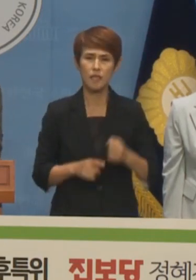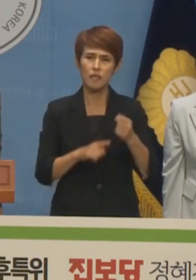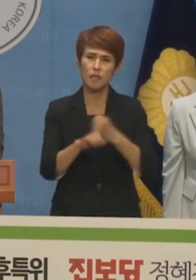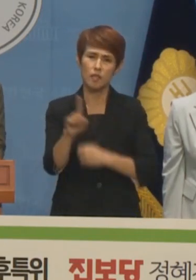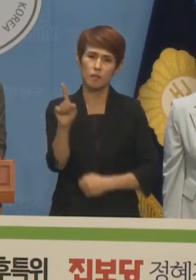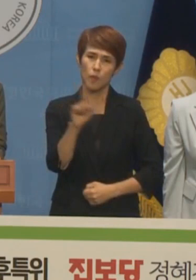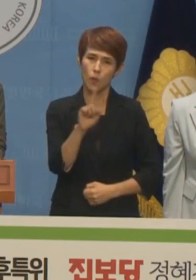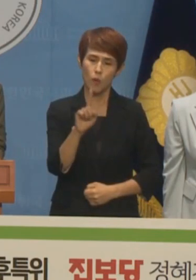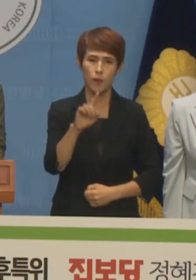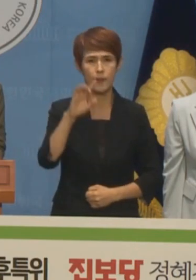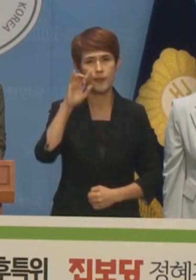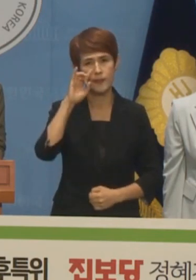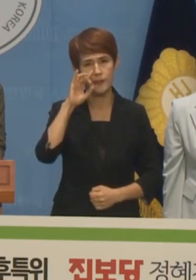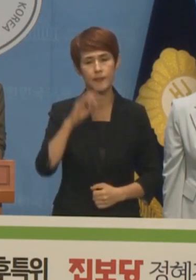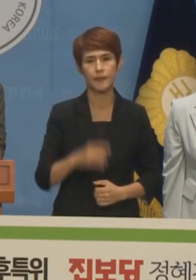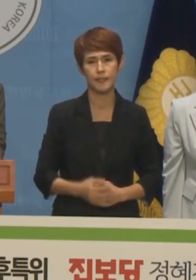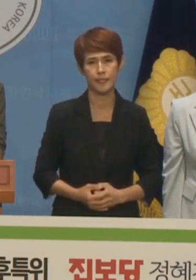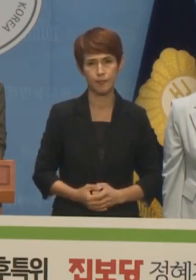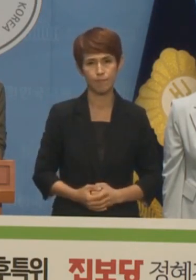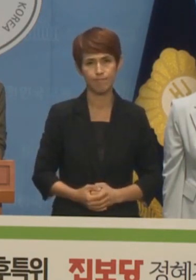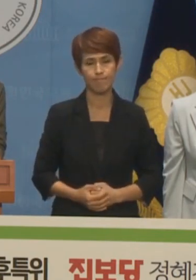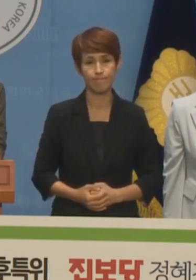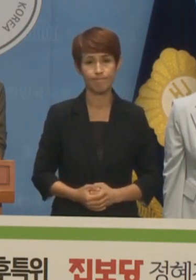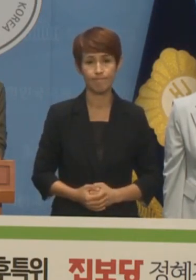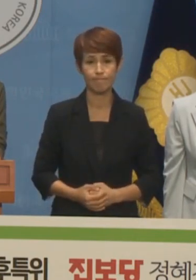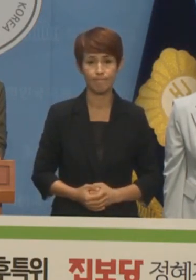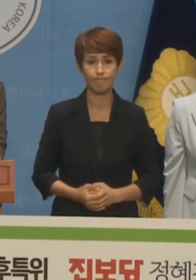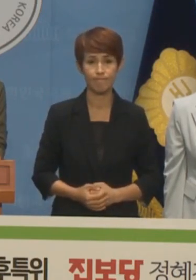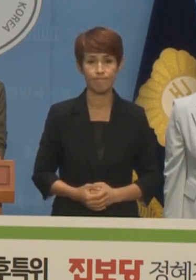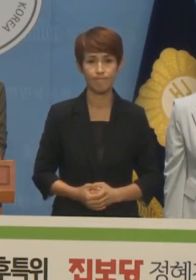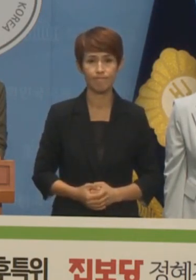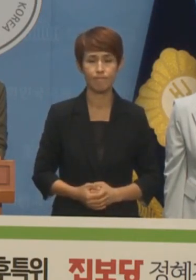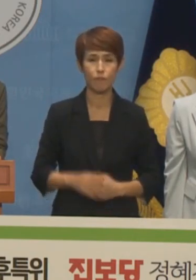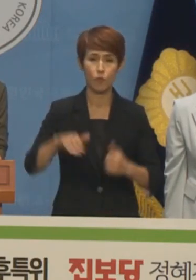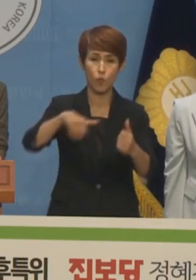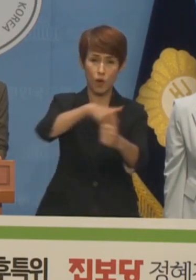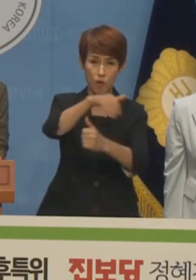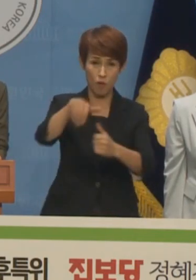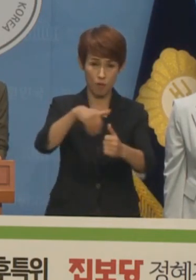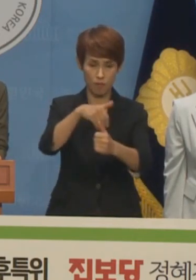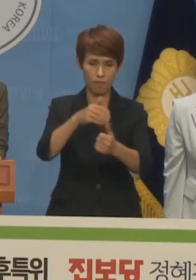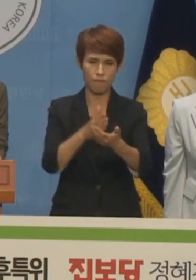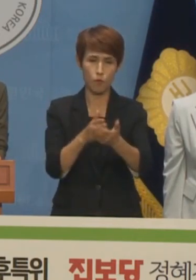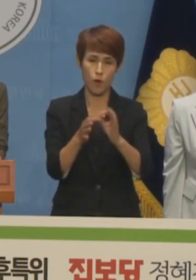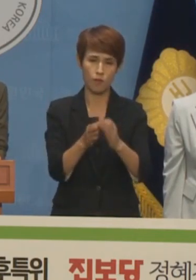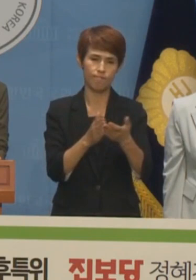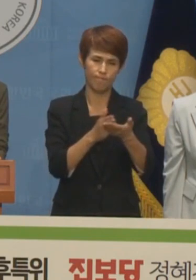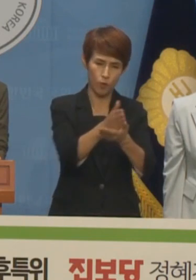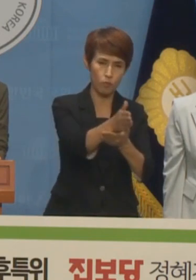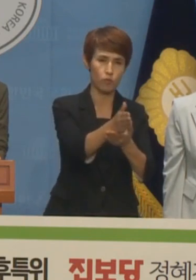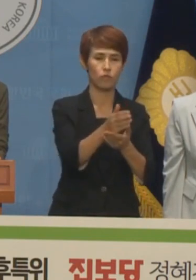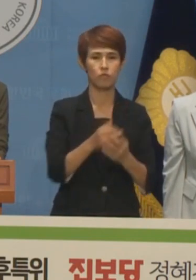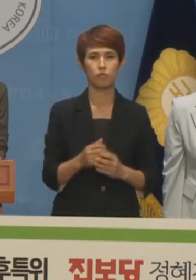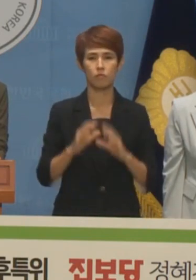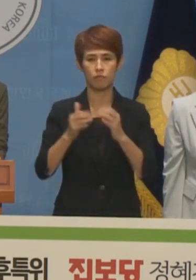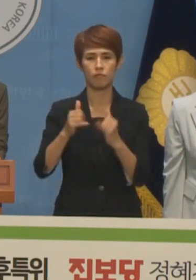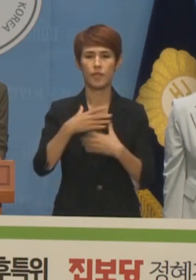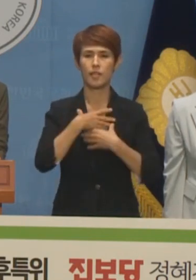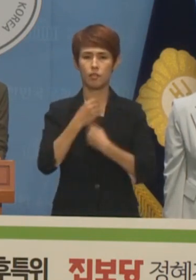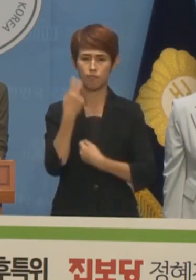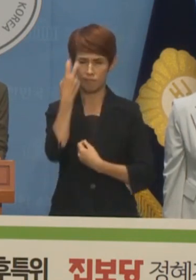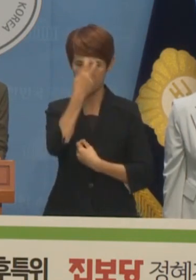무엇인지 궁금합니다. 우리는 환경부 전문성과 국민의 안전을 지키는